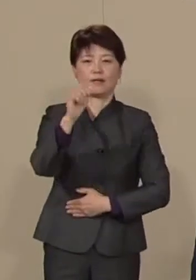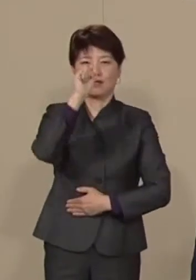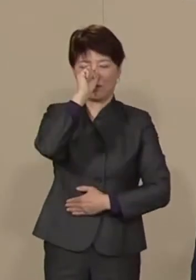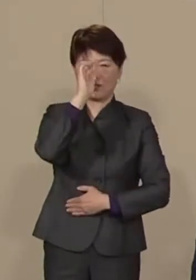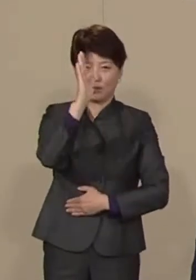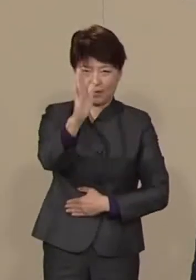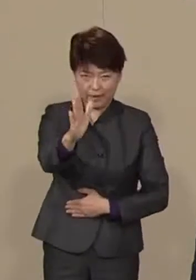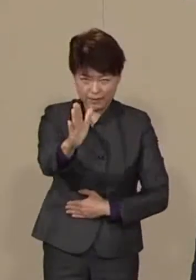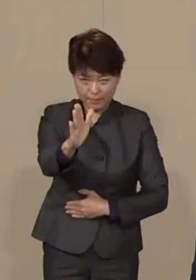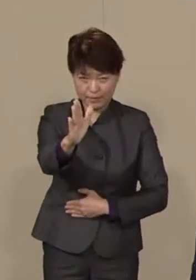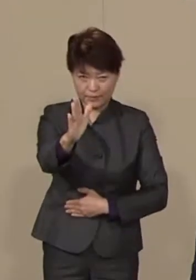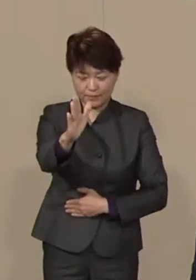ます